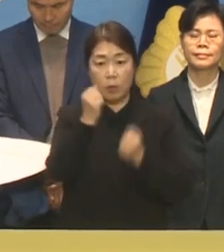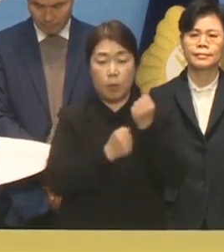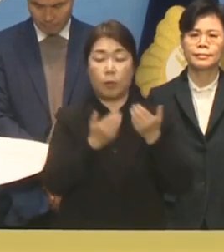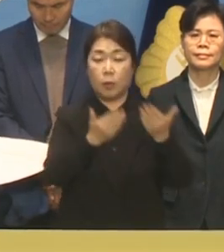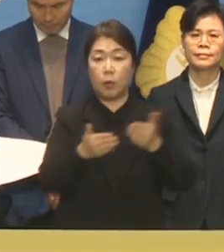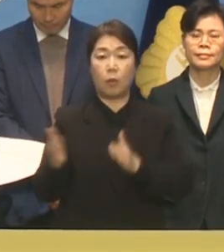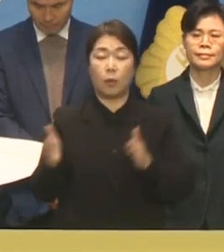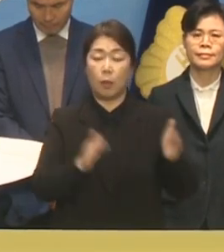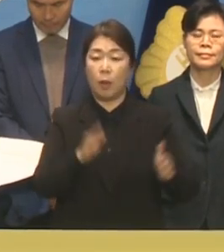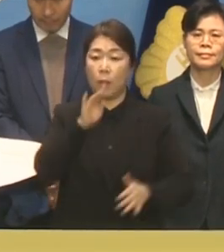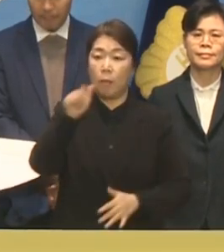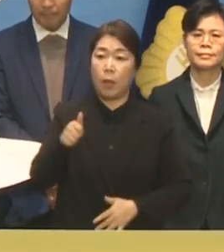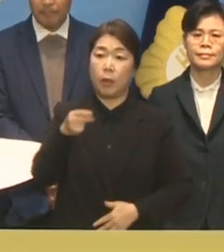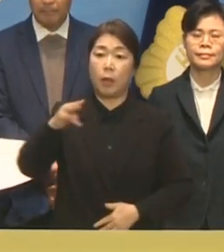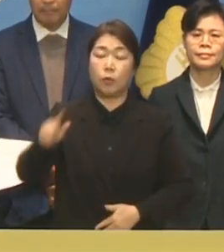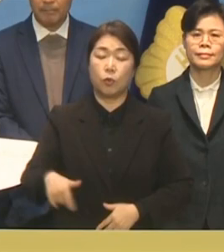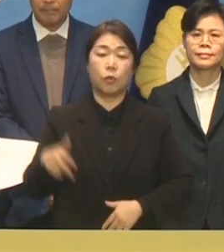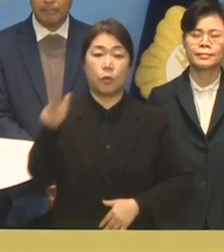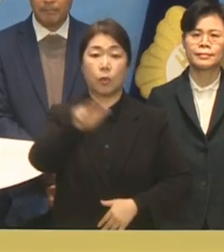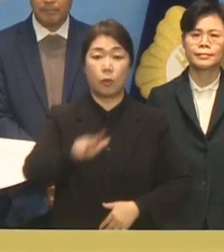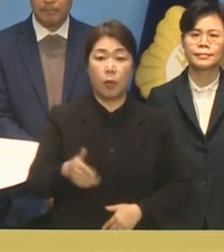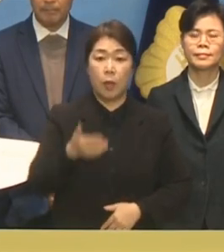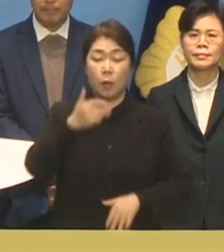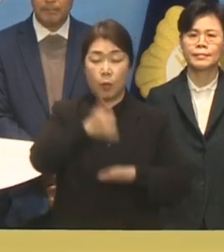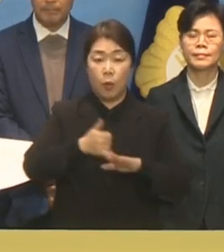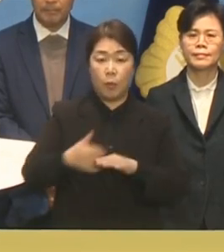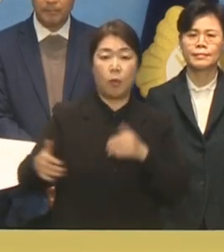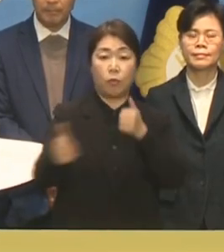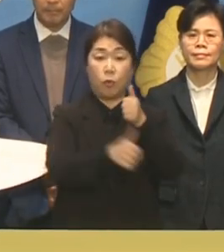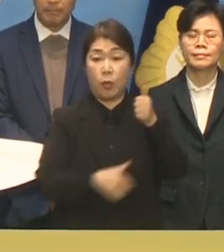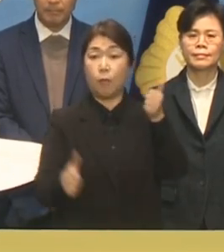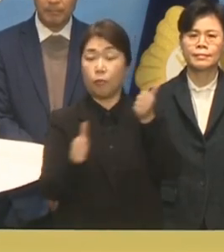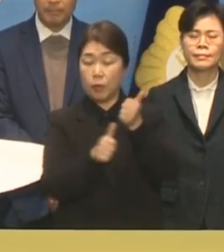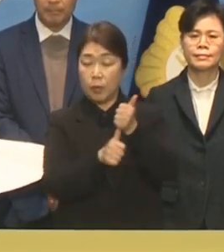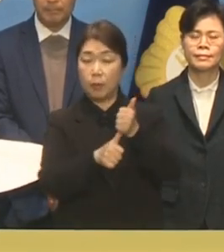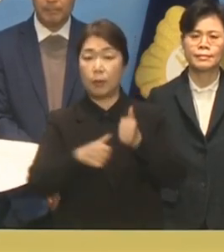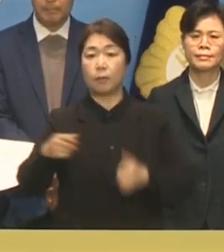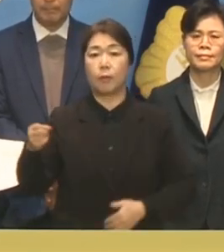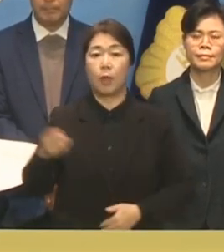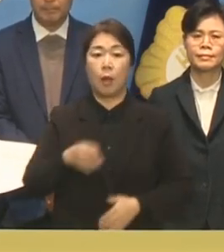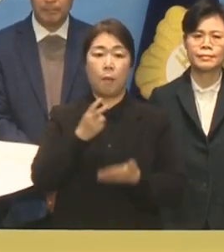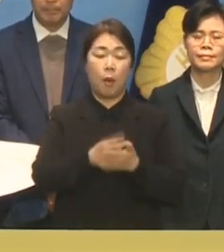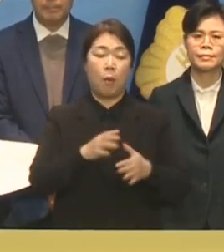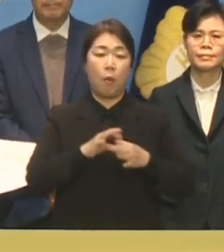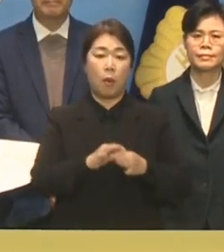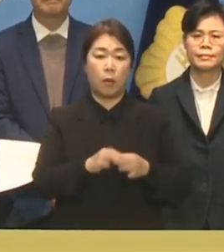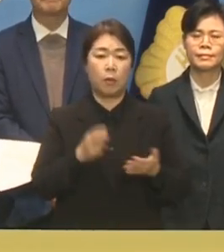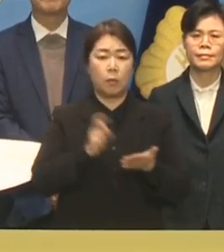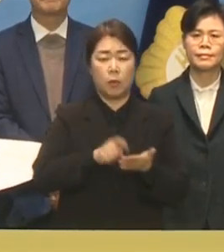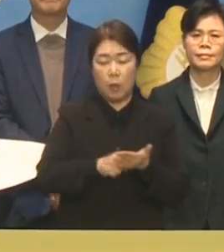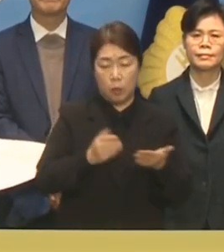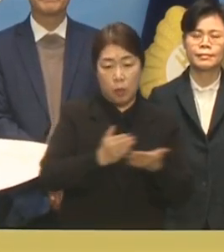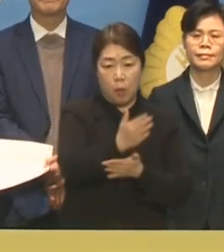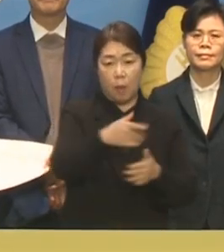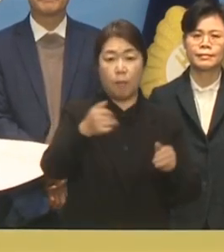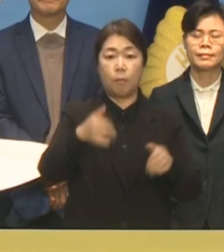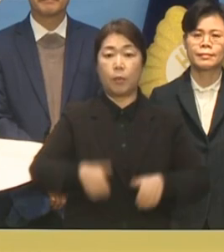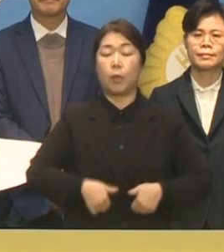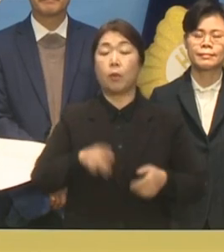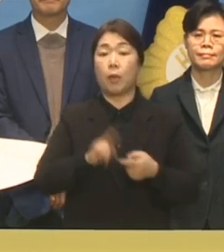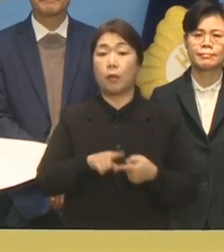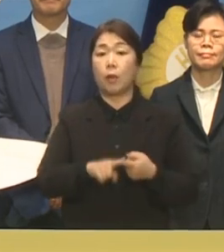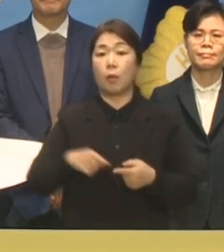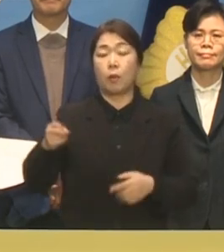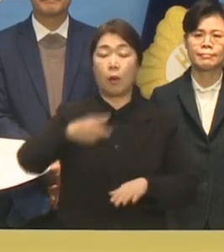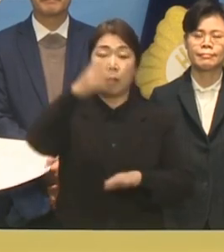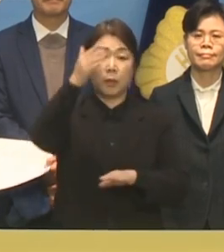그리고 백혜숙 전국농어민위원회 부위원장님으로부터 법안 조성 통과의 필요성에 대해서,